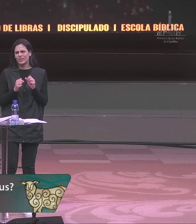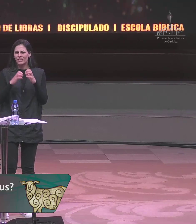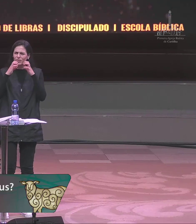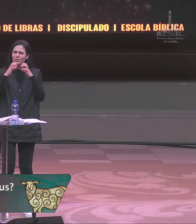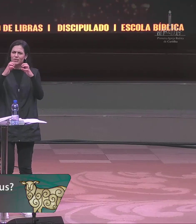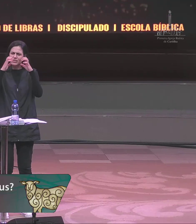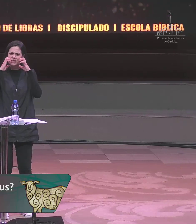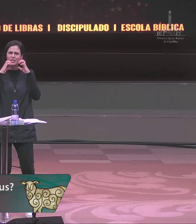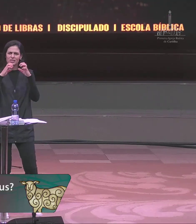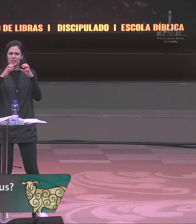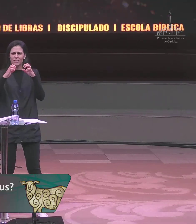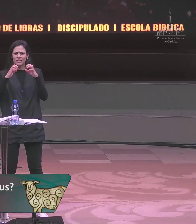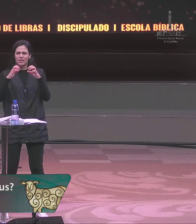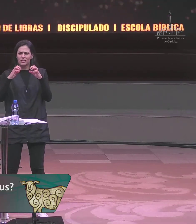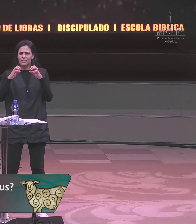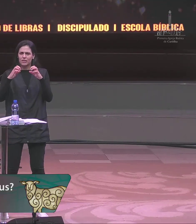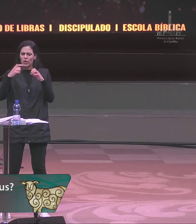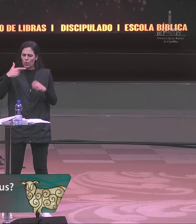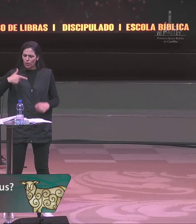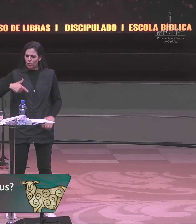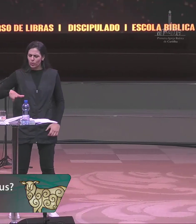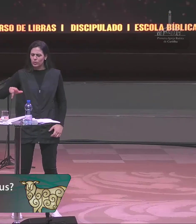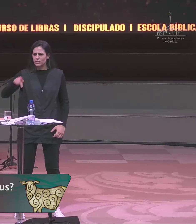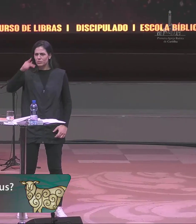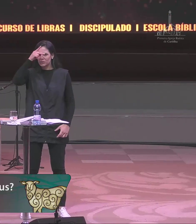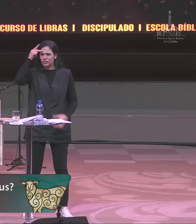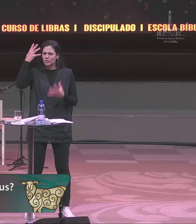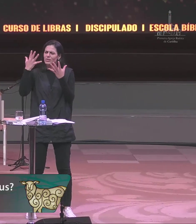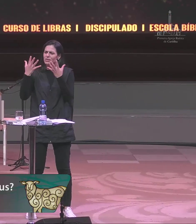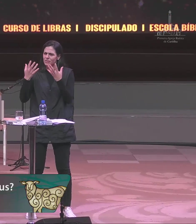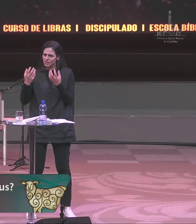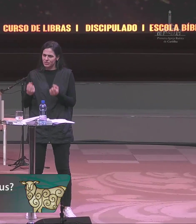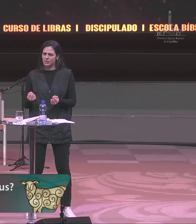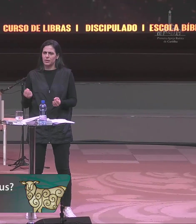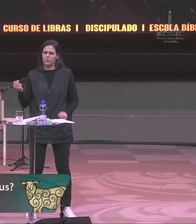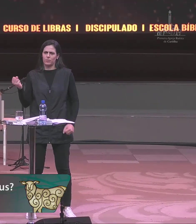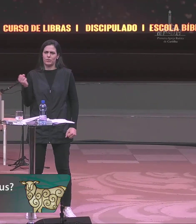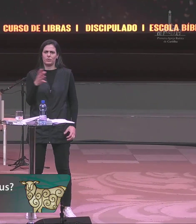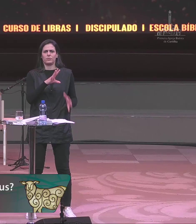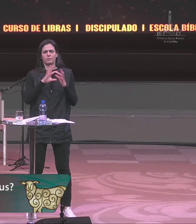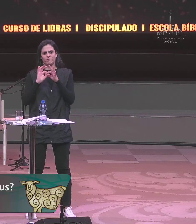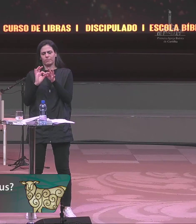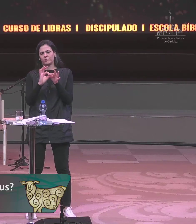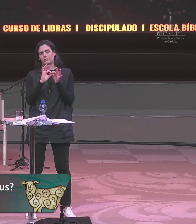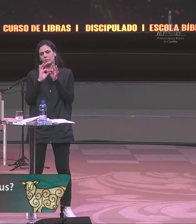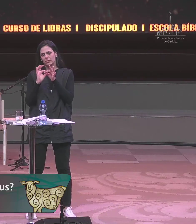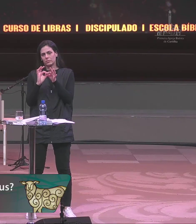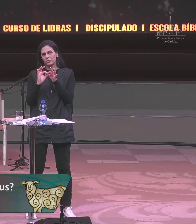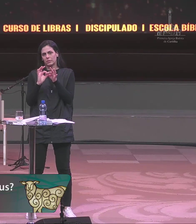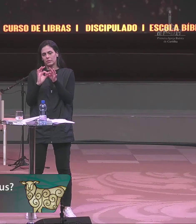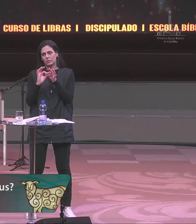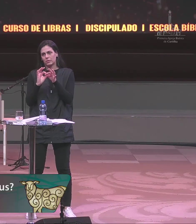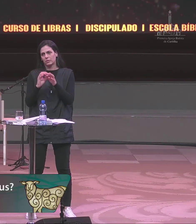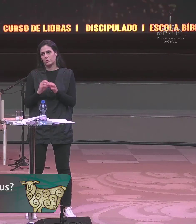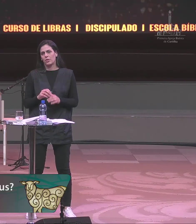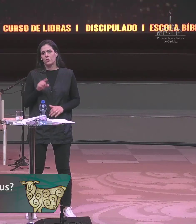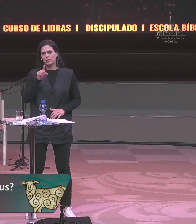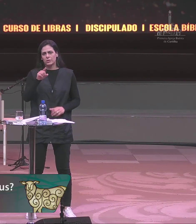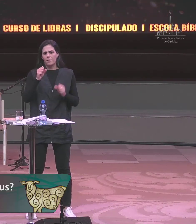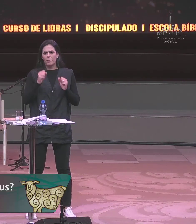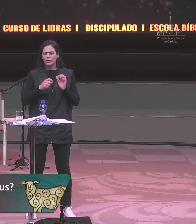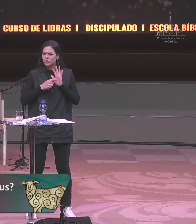vida. Ore para que você não tenha o controle de mais nada. Porque quando entregamos a vida a Cristo, é